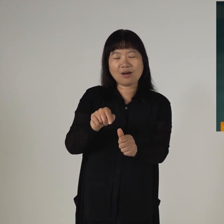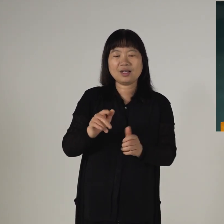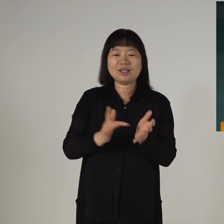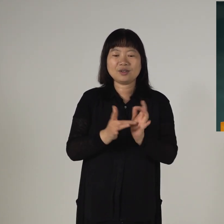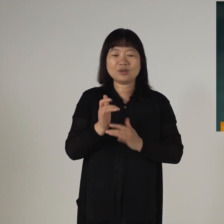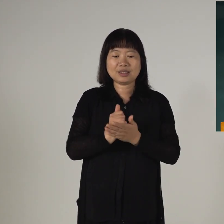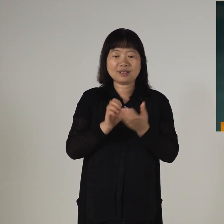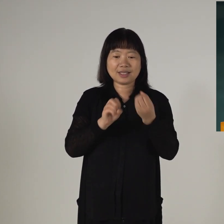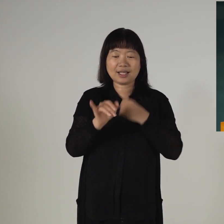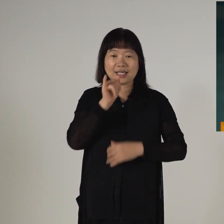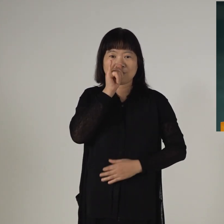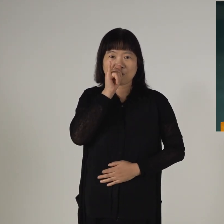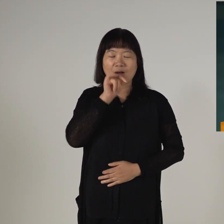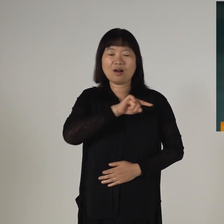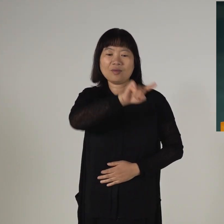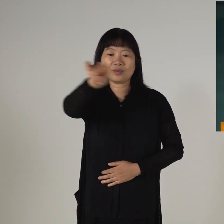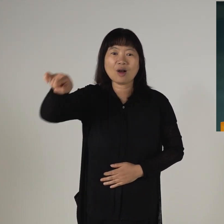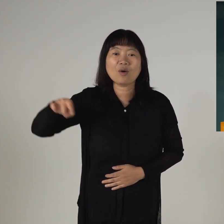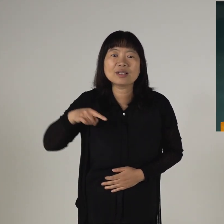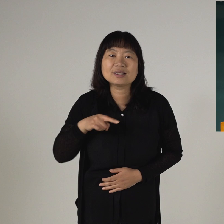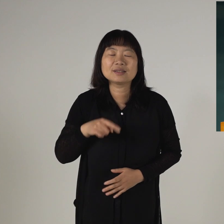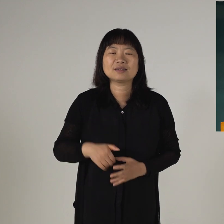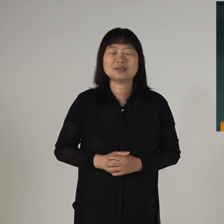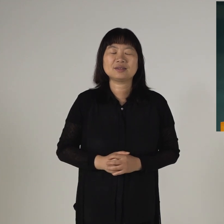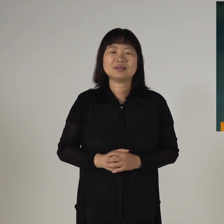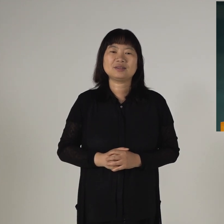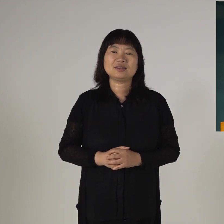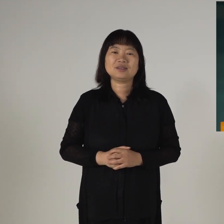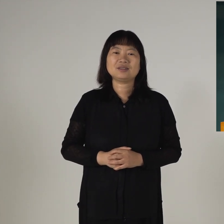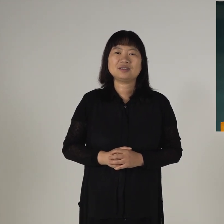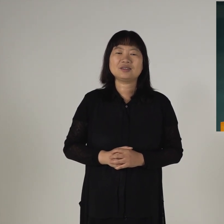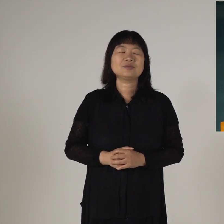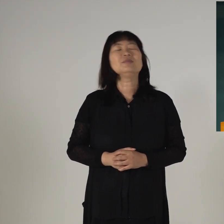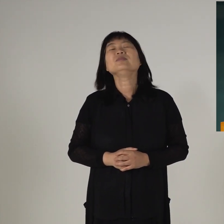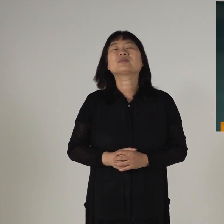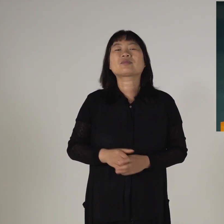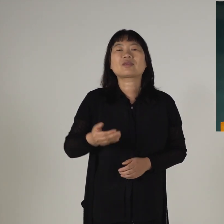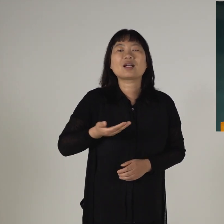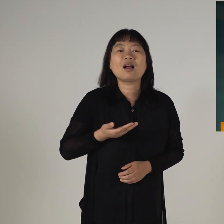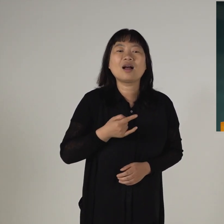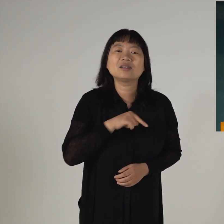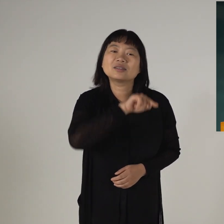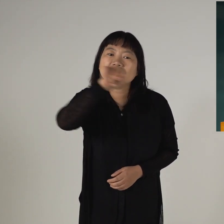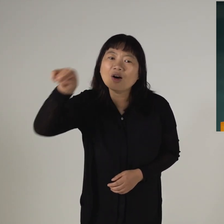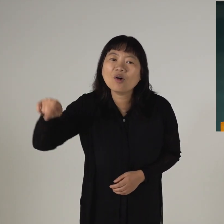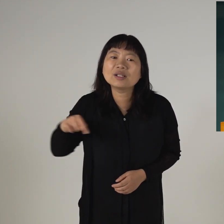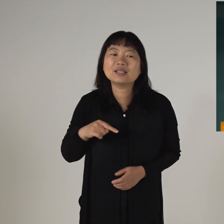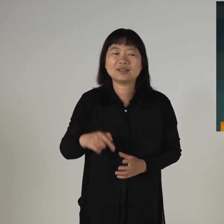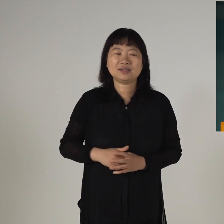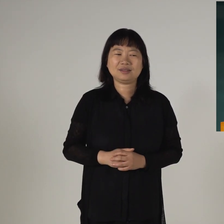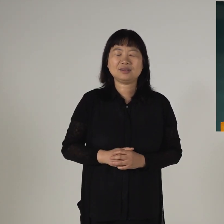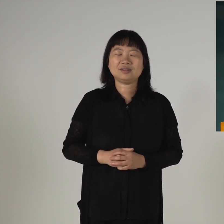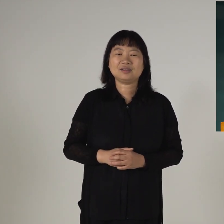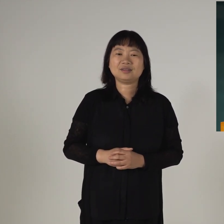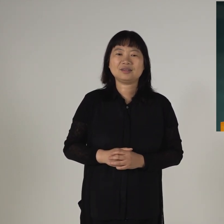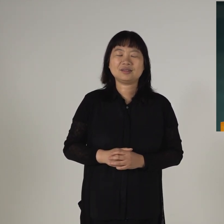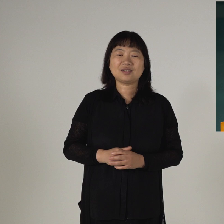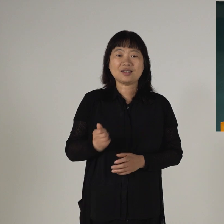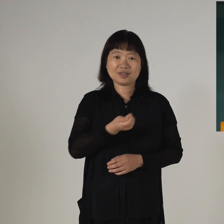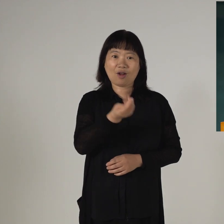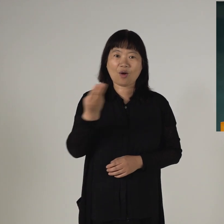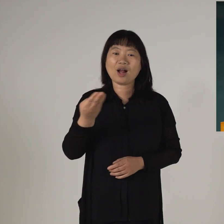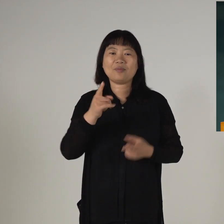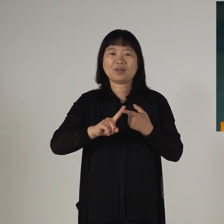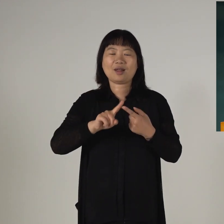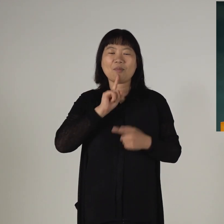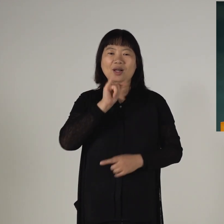예수께서 대답하여 이르시되 너희는, 복수로 말씀하고 계세요. 너희는, 그러니까